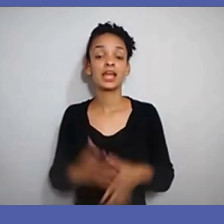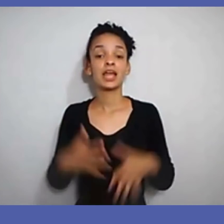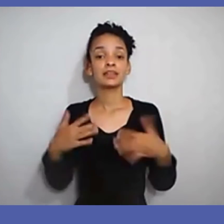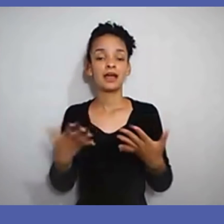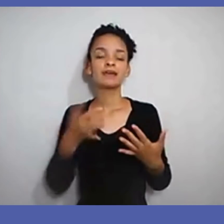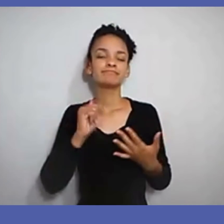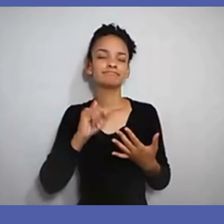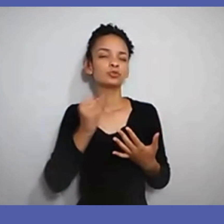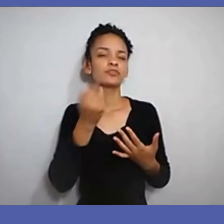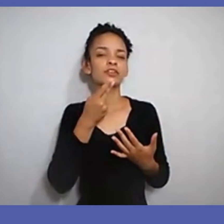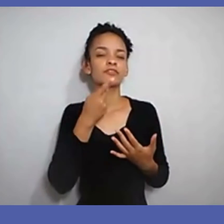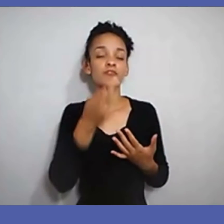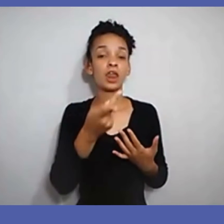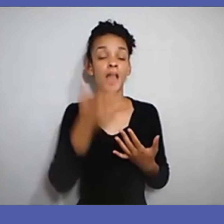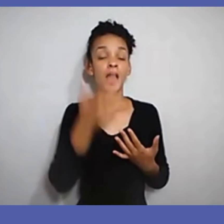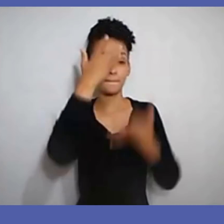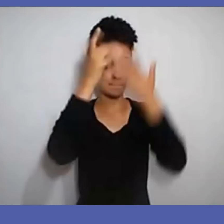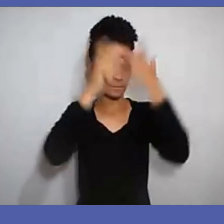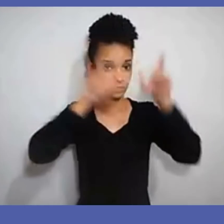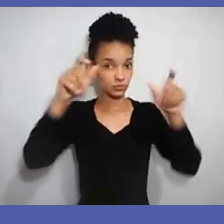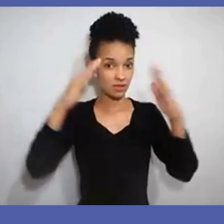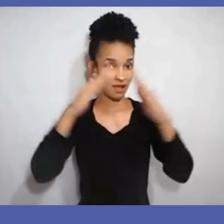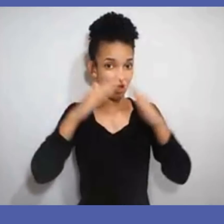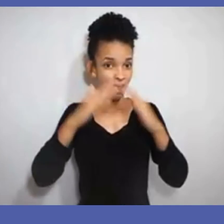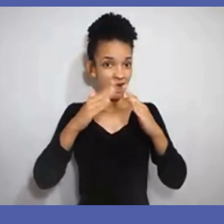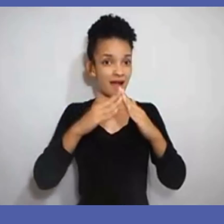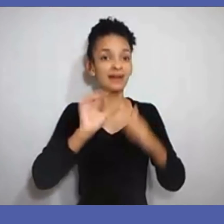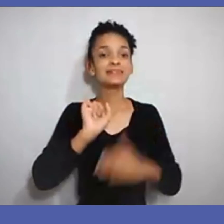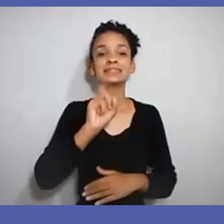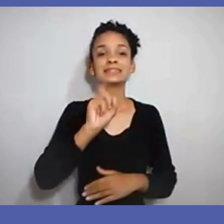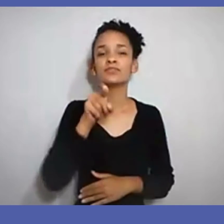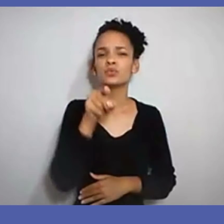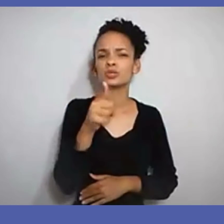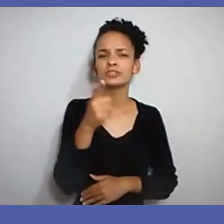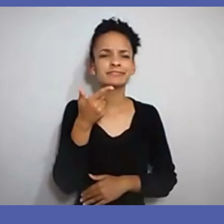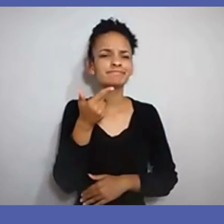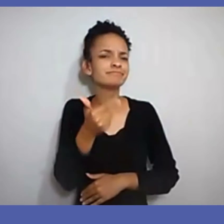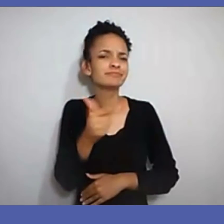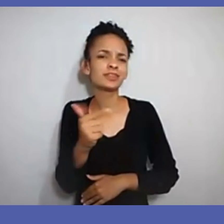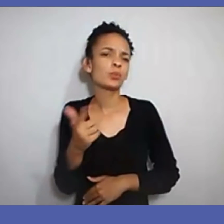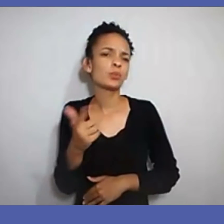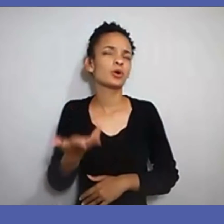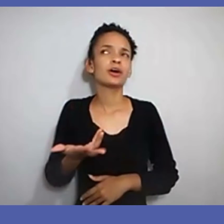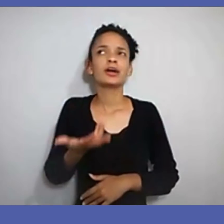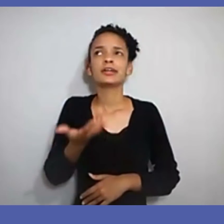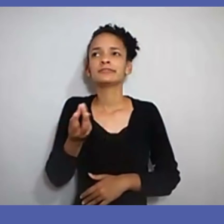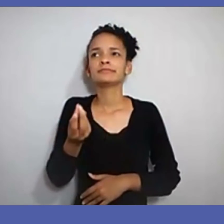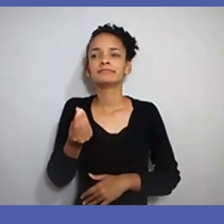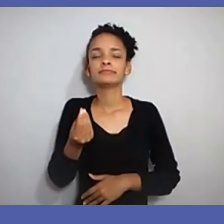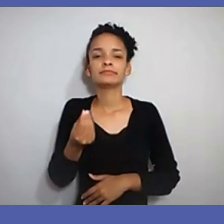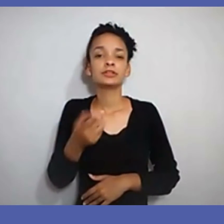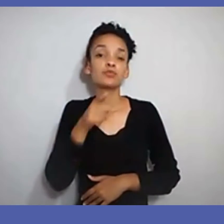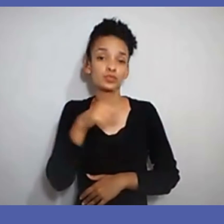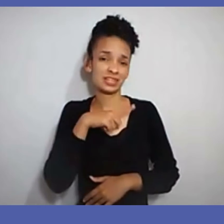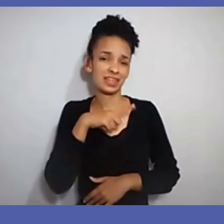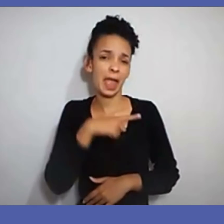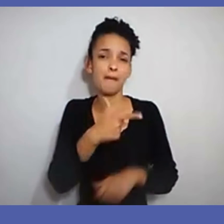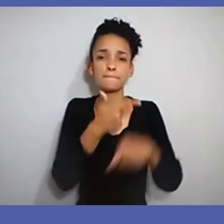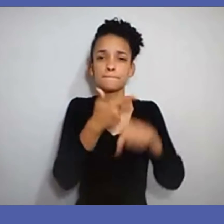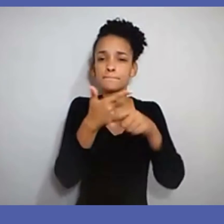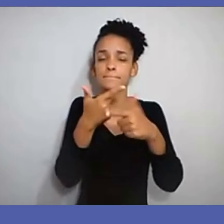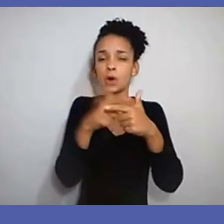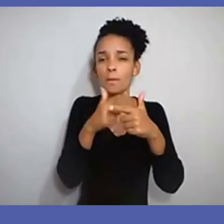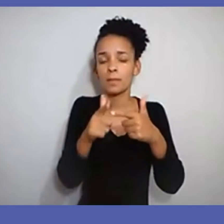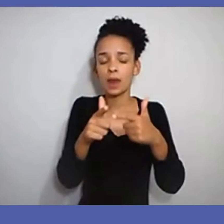em casa, se você não tem alguma condição especial de problema de saúde, se você puder também começar a voltar